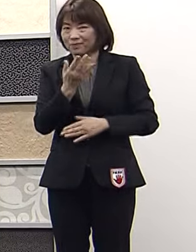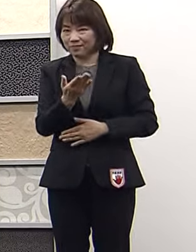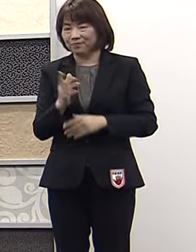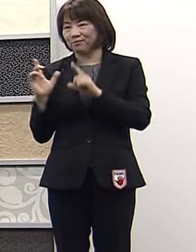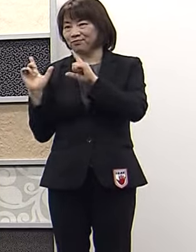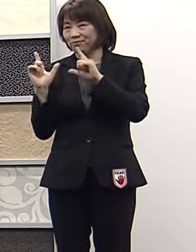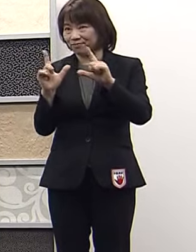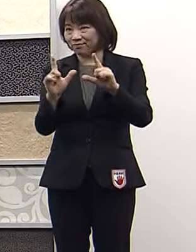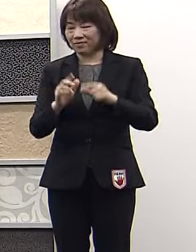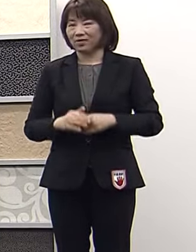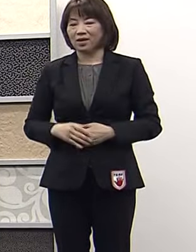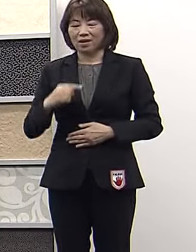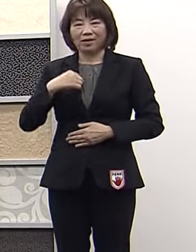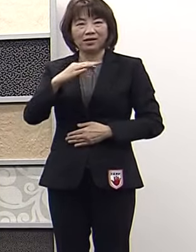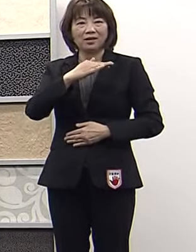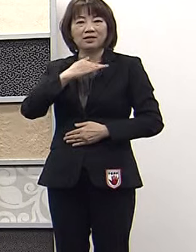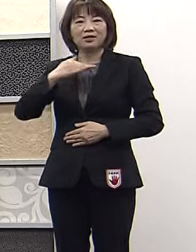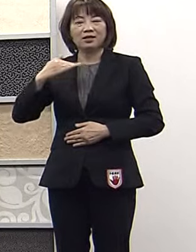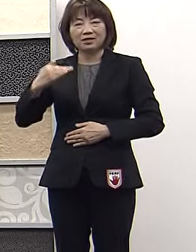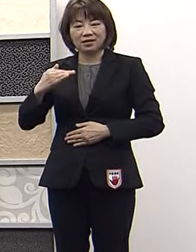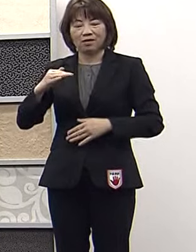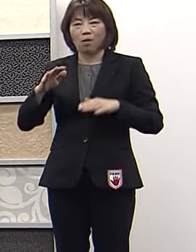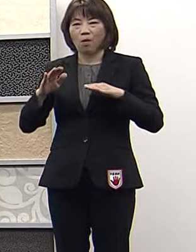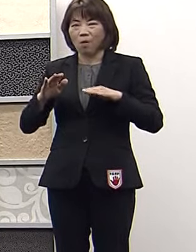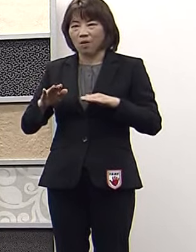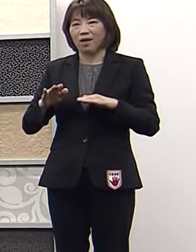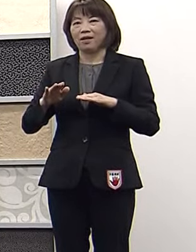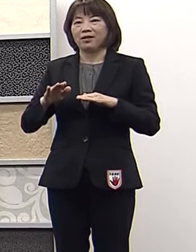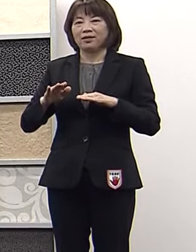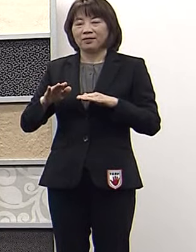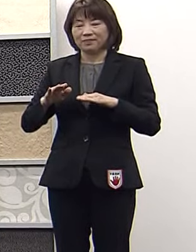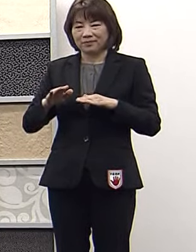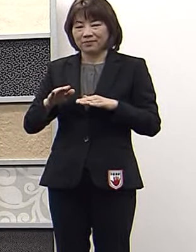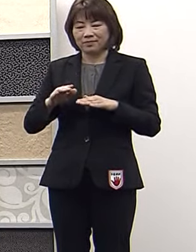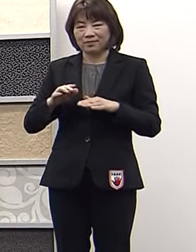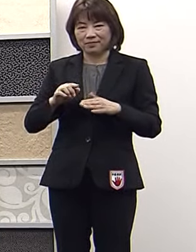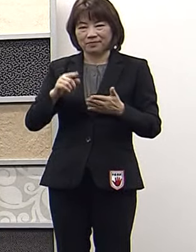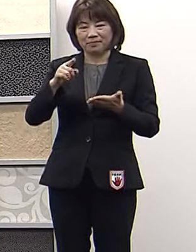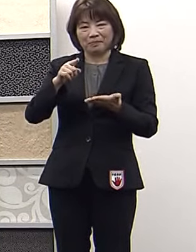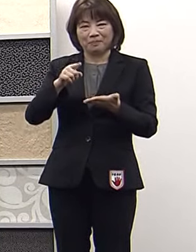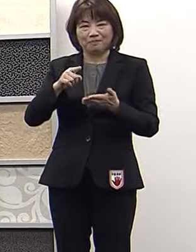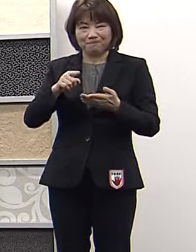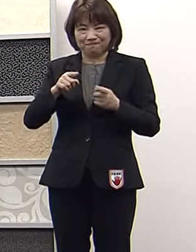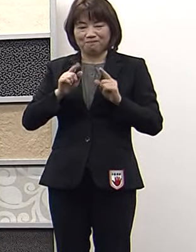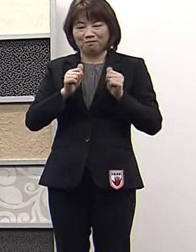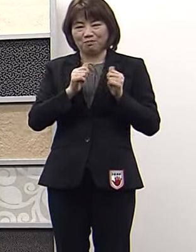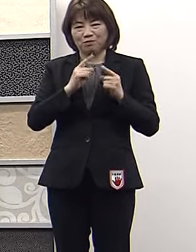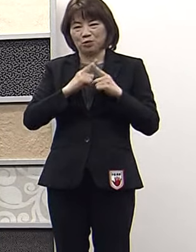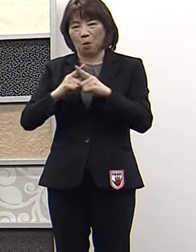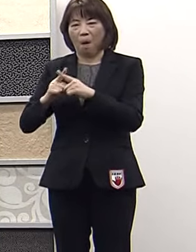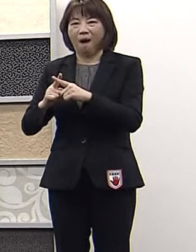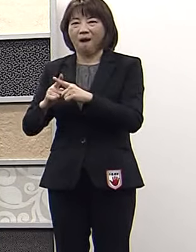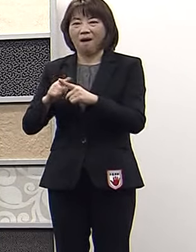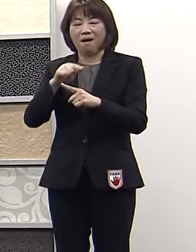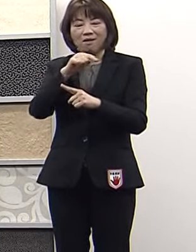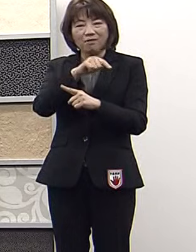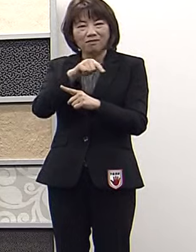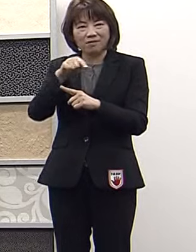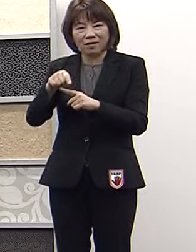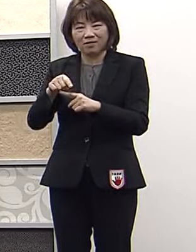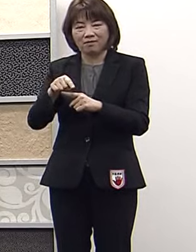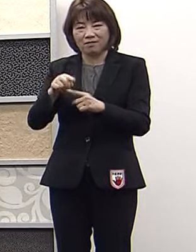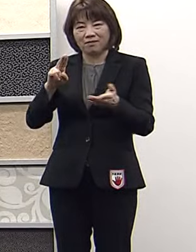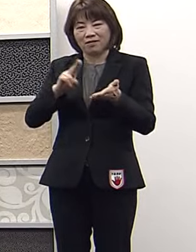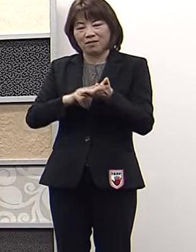私どもの事例というのは、今回その諸々処分になったの事例とは質的に全く異